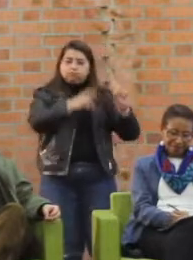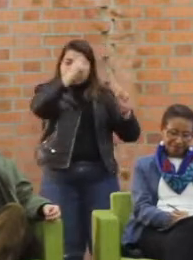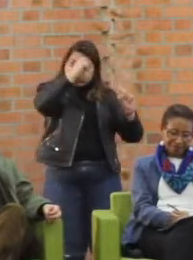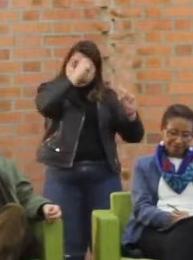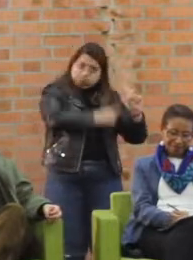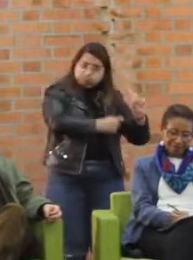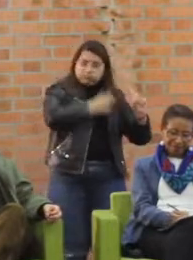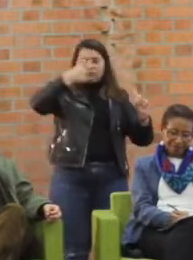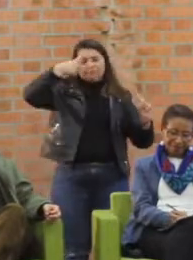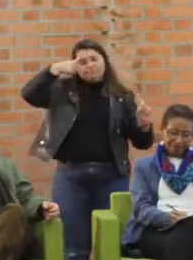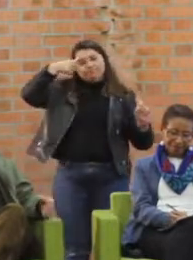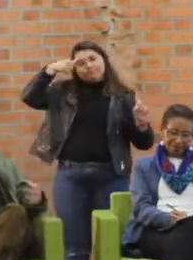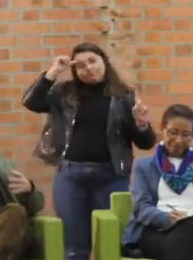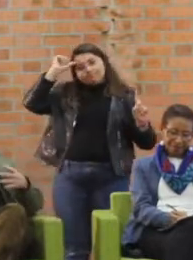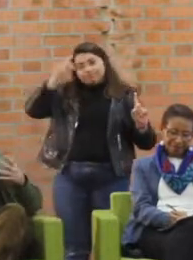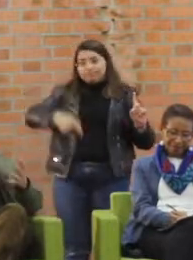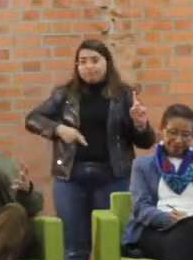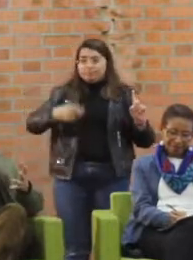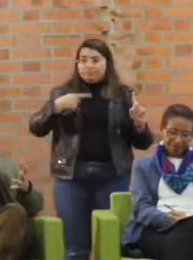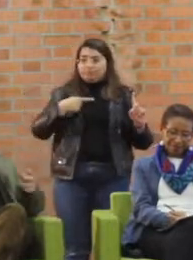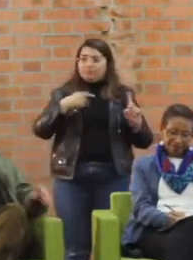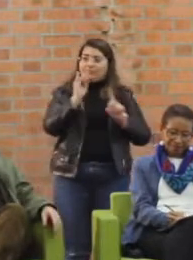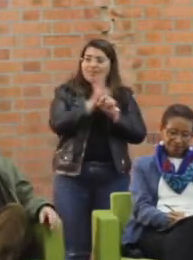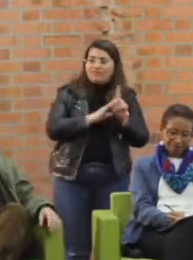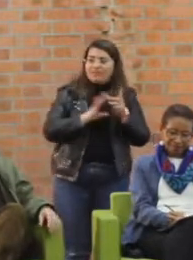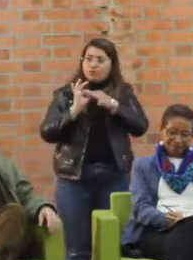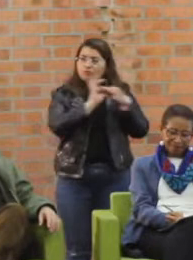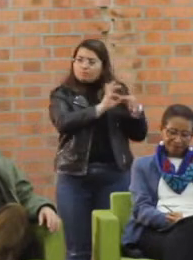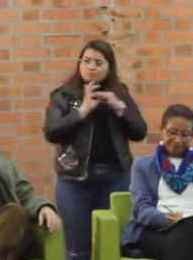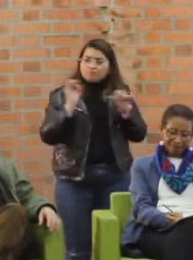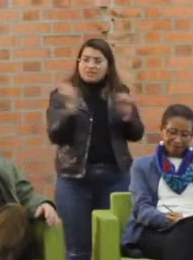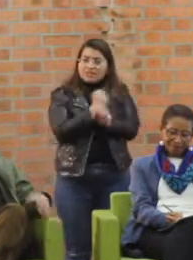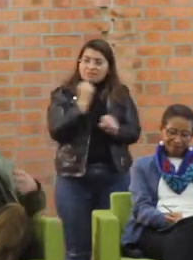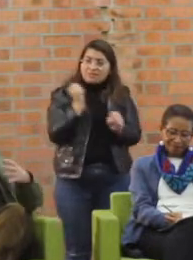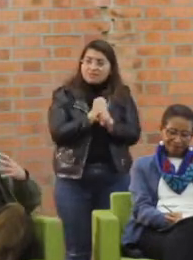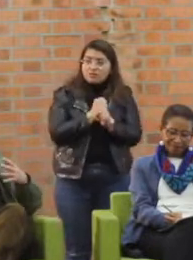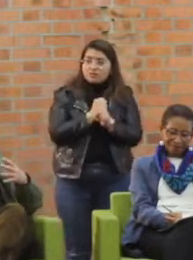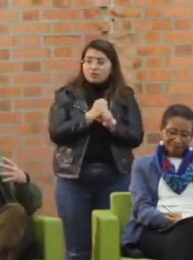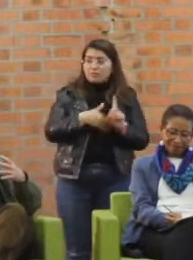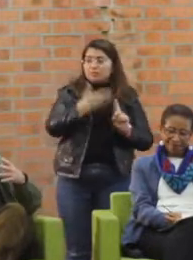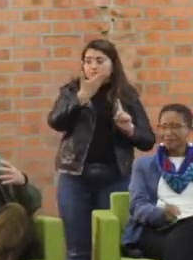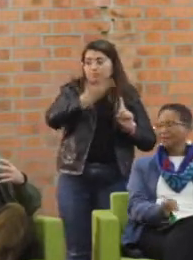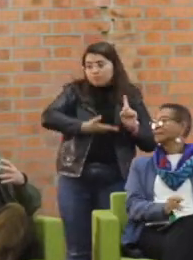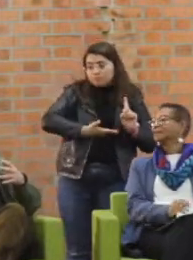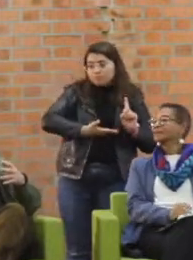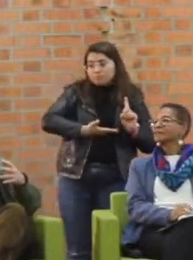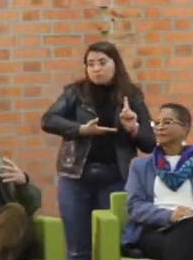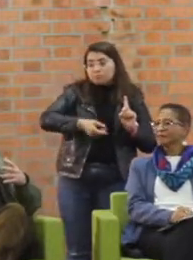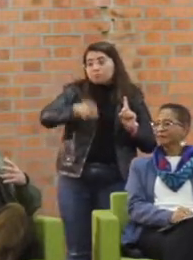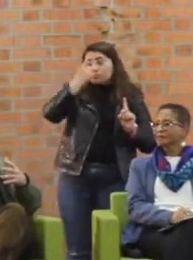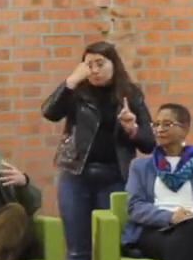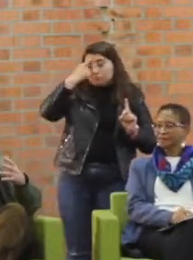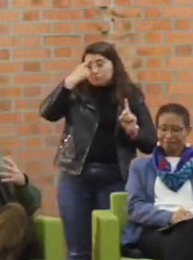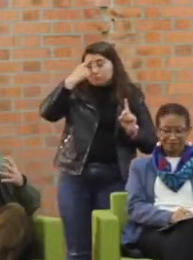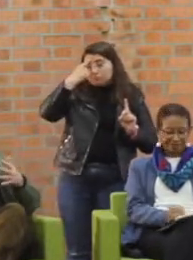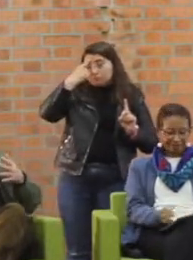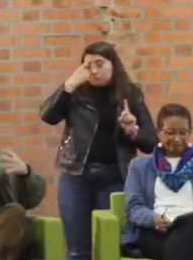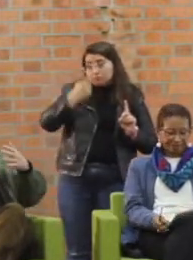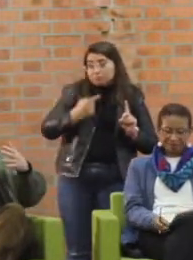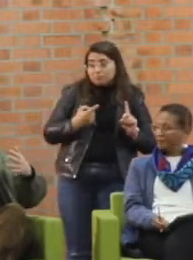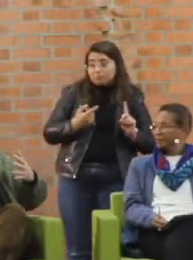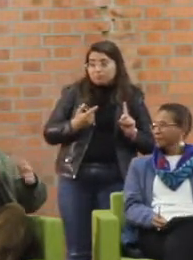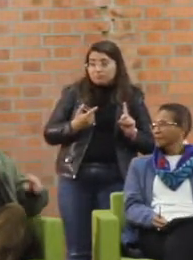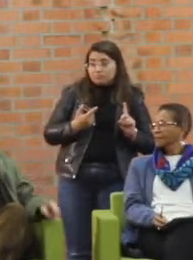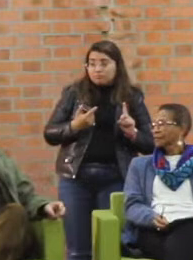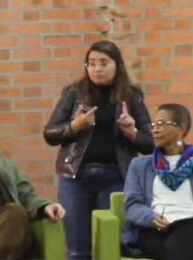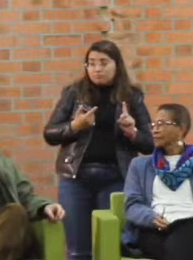uno tuvo afectos fuertes y una persona que uno considera que que fue